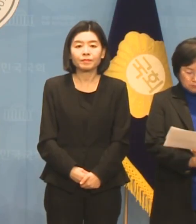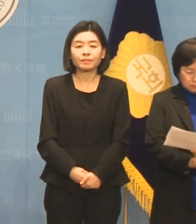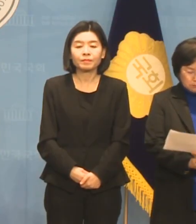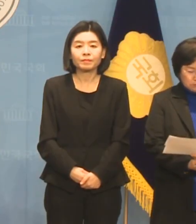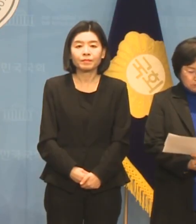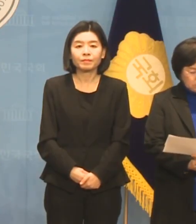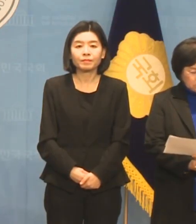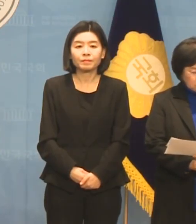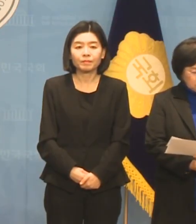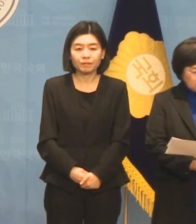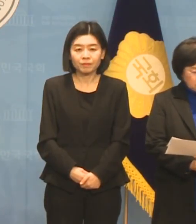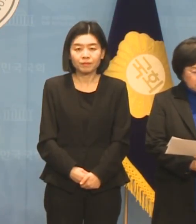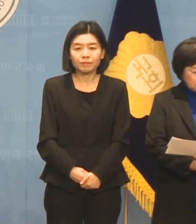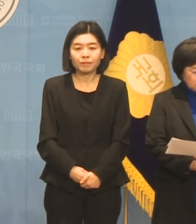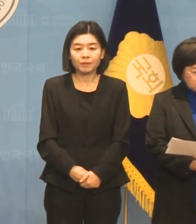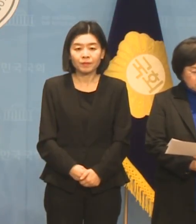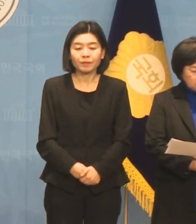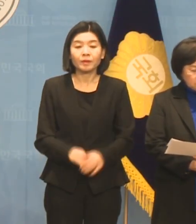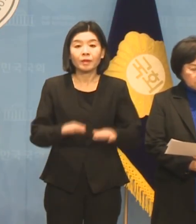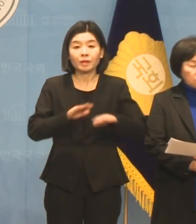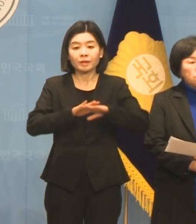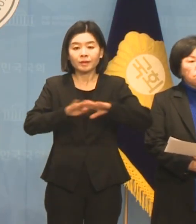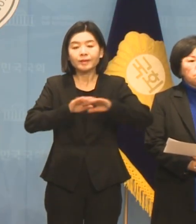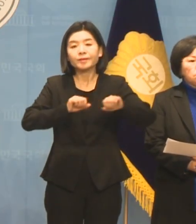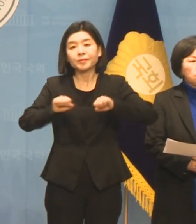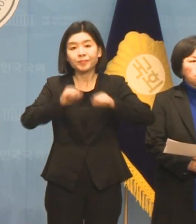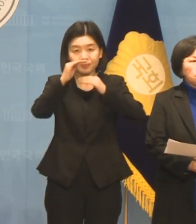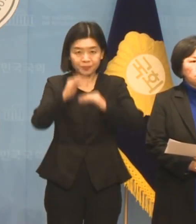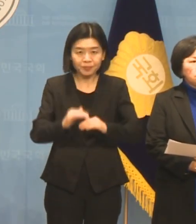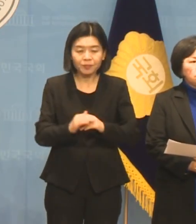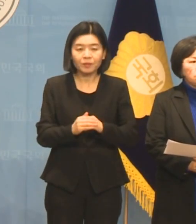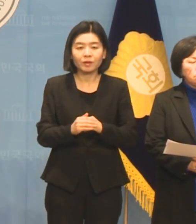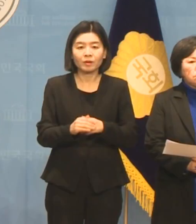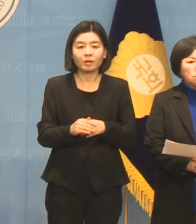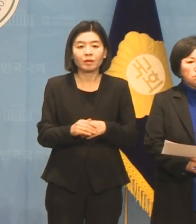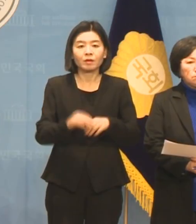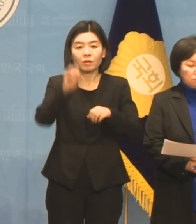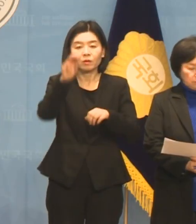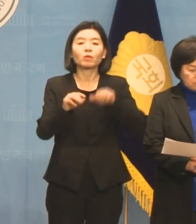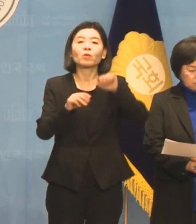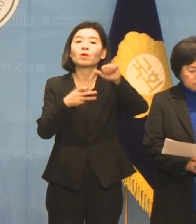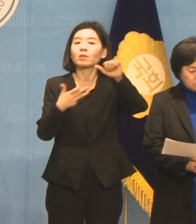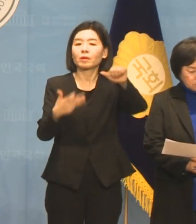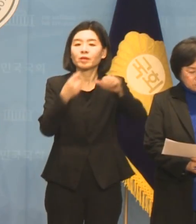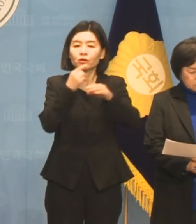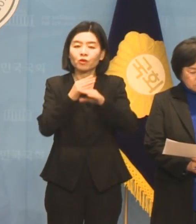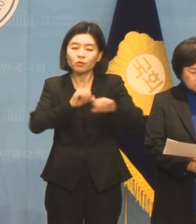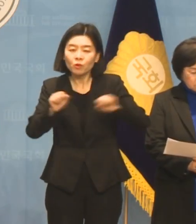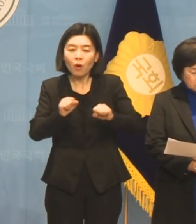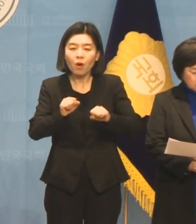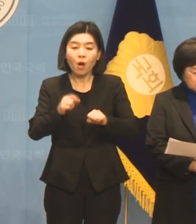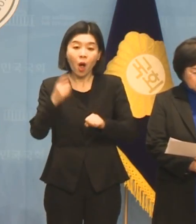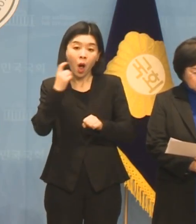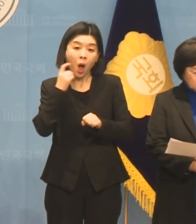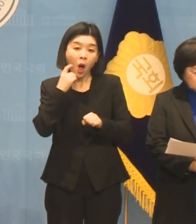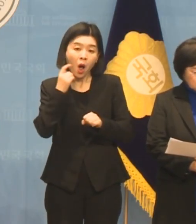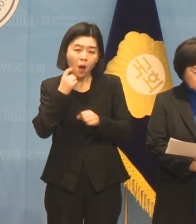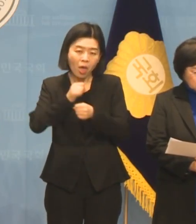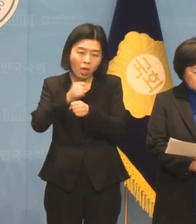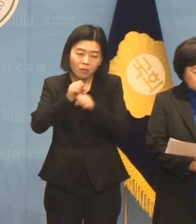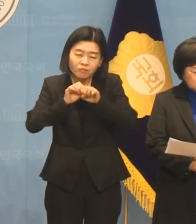네, 다음은 주요 대응 현황입니다. 5.18 민주화 운동에 대한 허위 조작 유포자에 대해 고발 준비